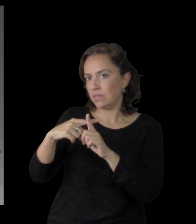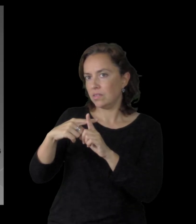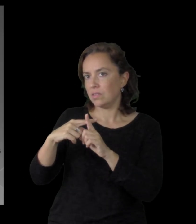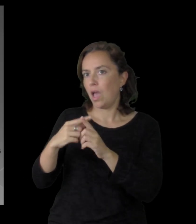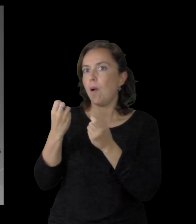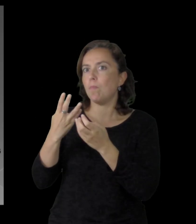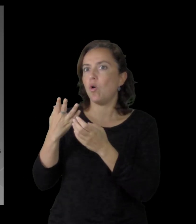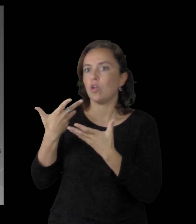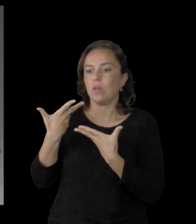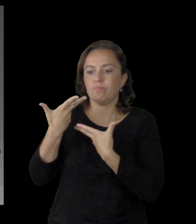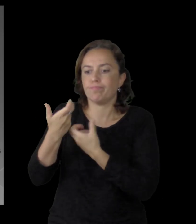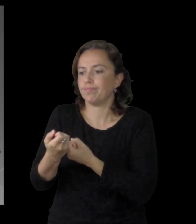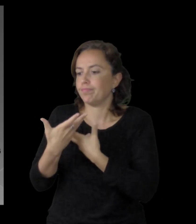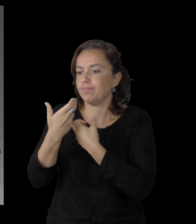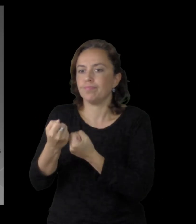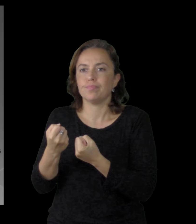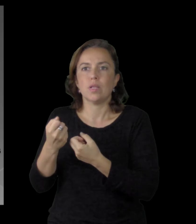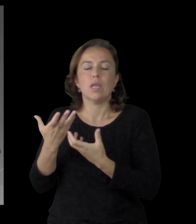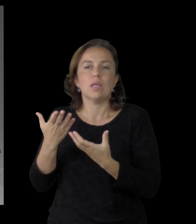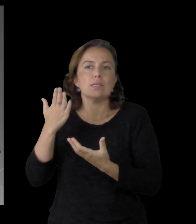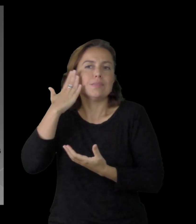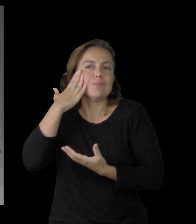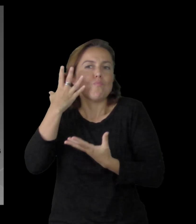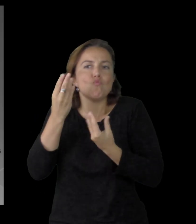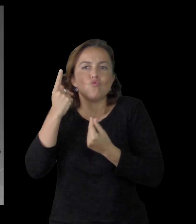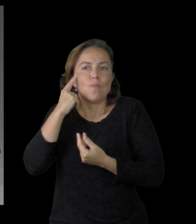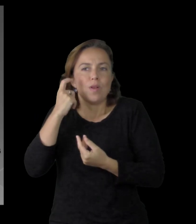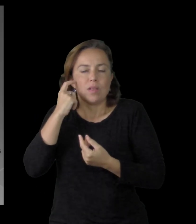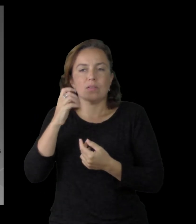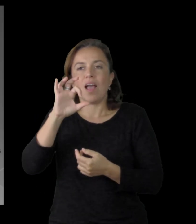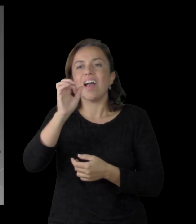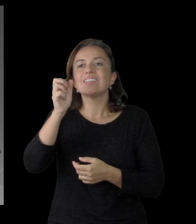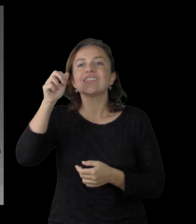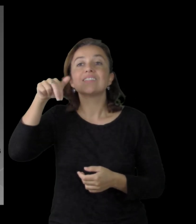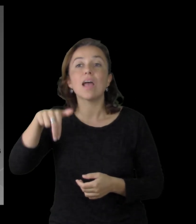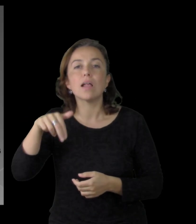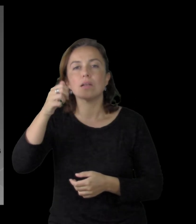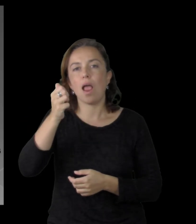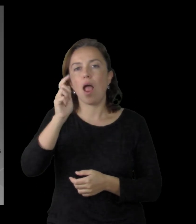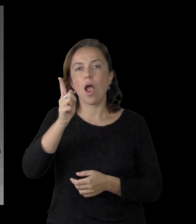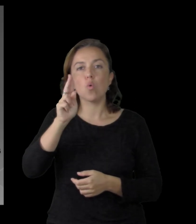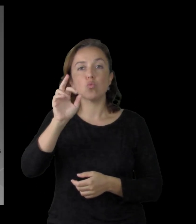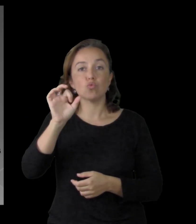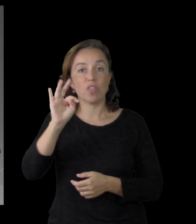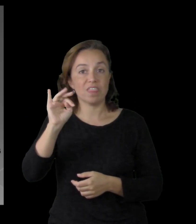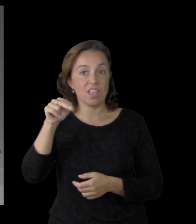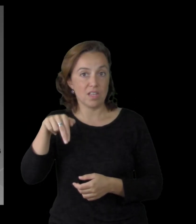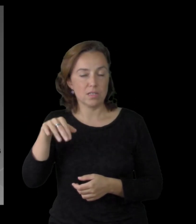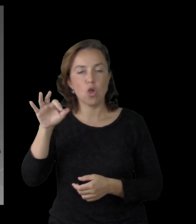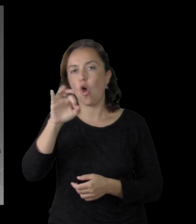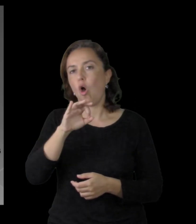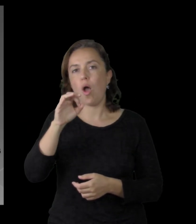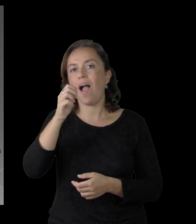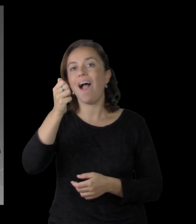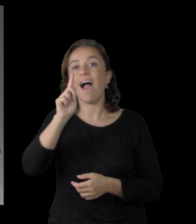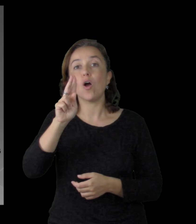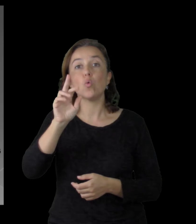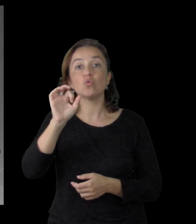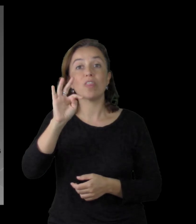institución eclesial. San Agustín o Agustín de Hipona del siglo IV es una figura clave en